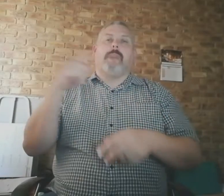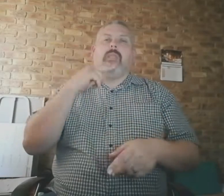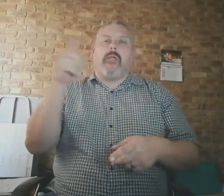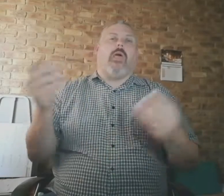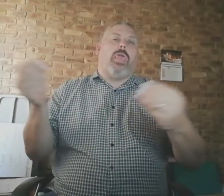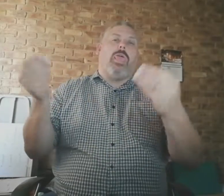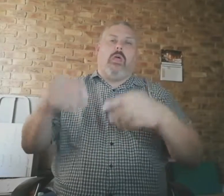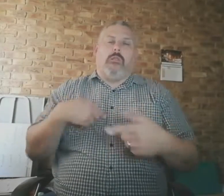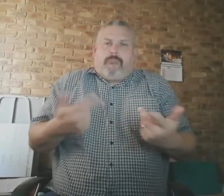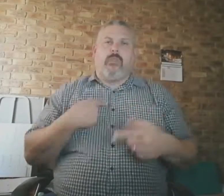degelijre,